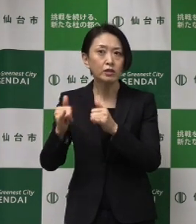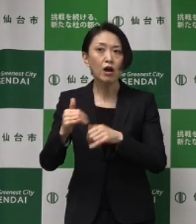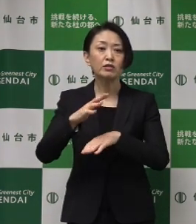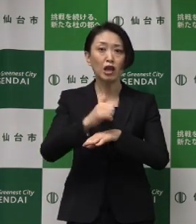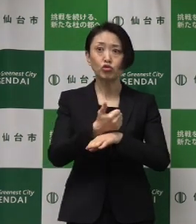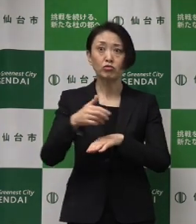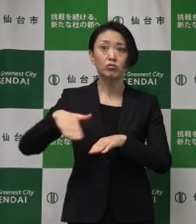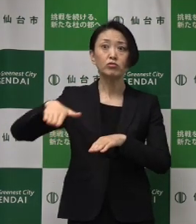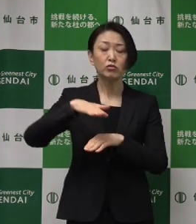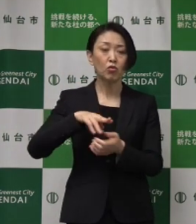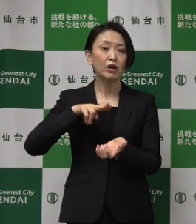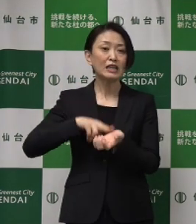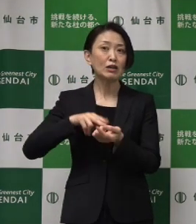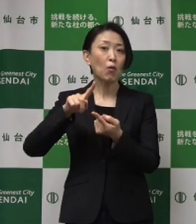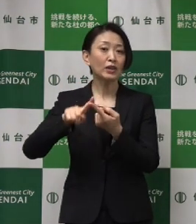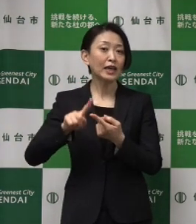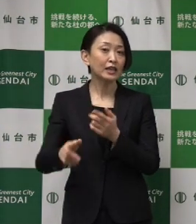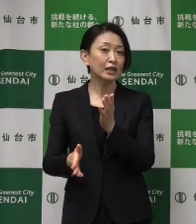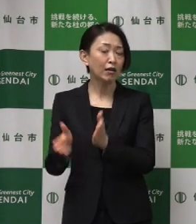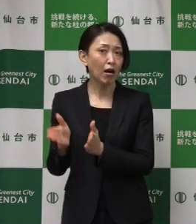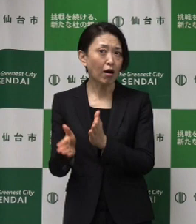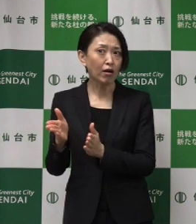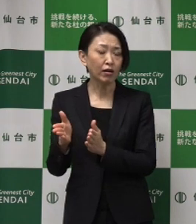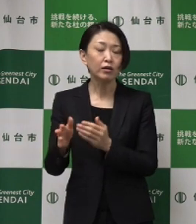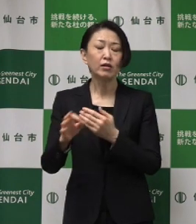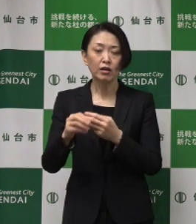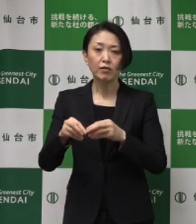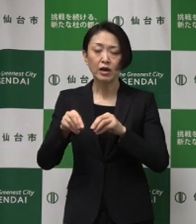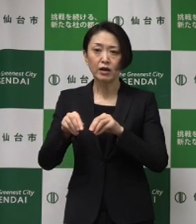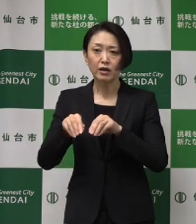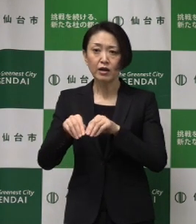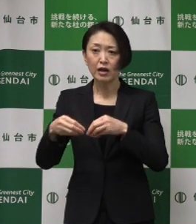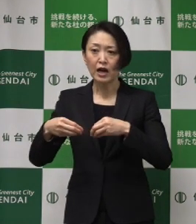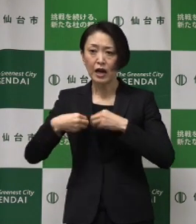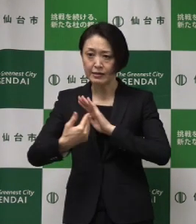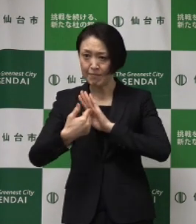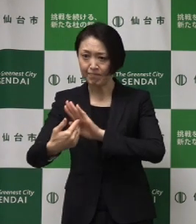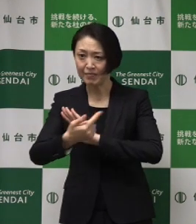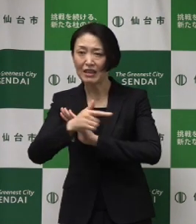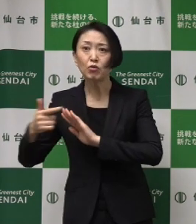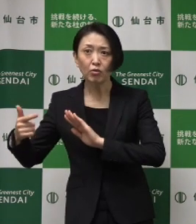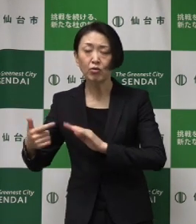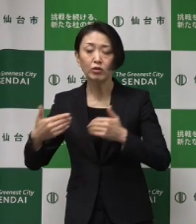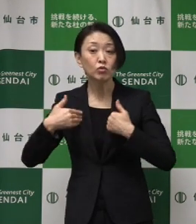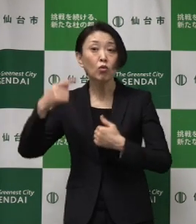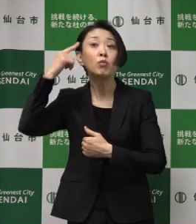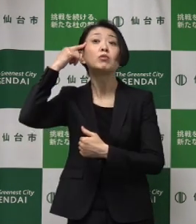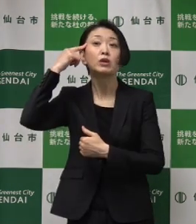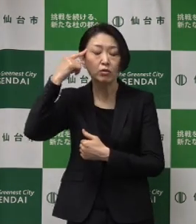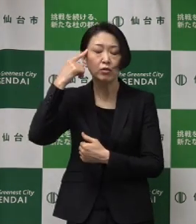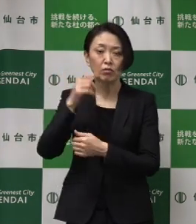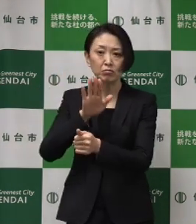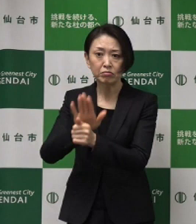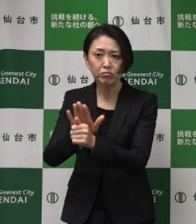ケアというかですね、感染防止に対策として、またスタッフ人員取られると思うんですけど、その余力が今あるのかどうかというあたりの認識